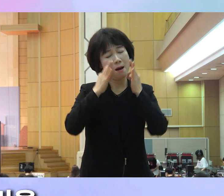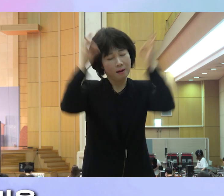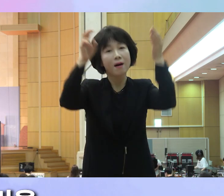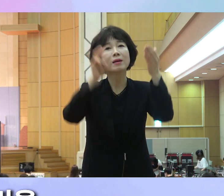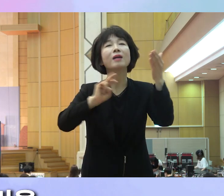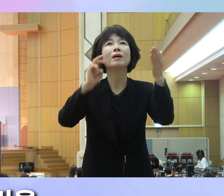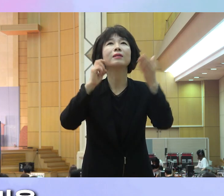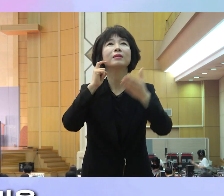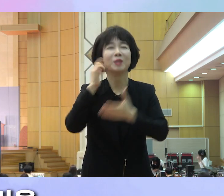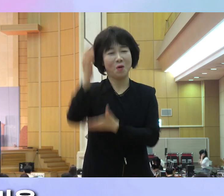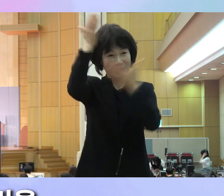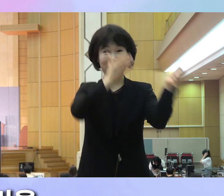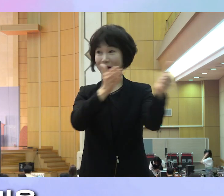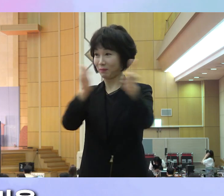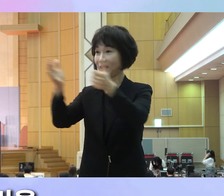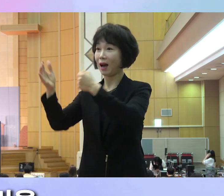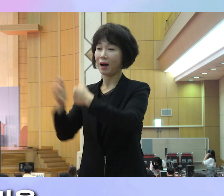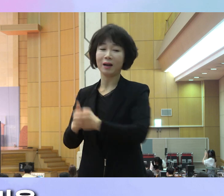할렐루야.